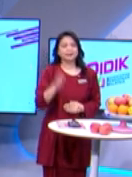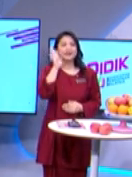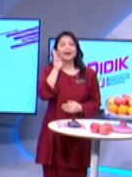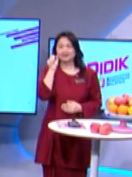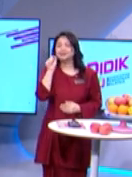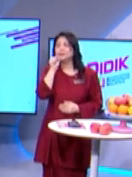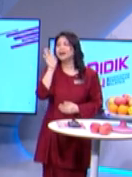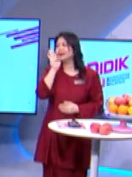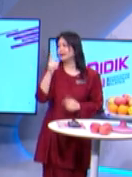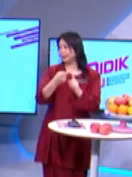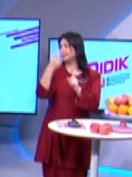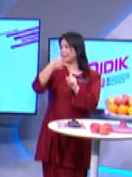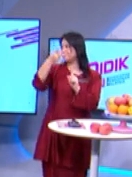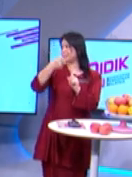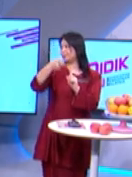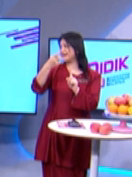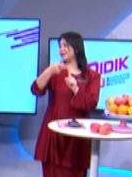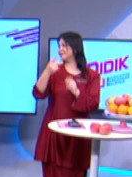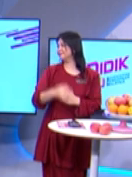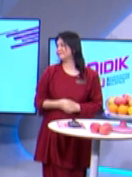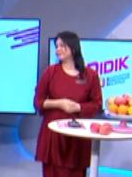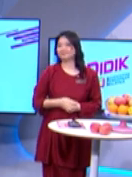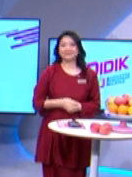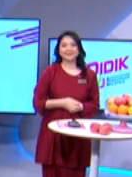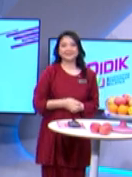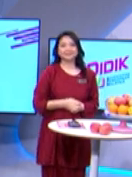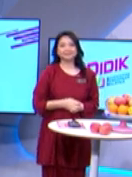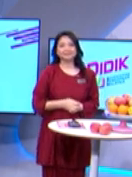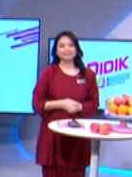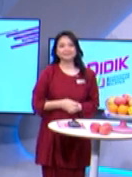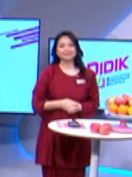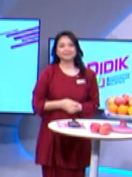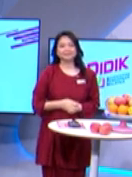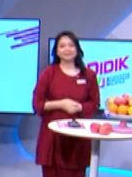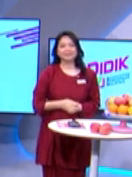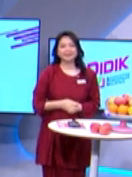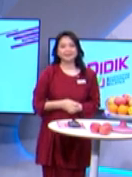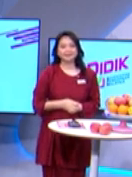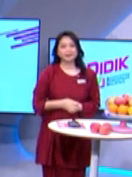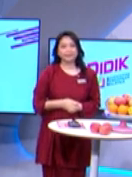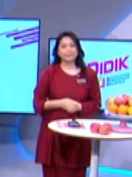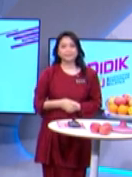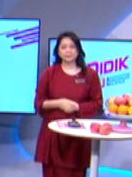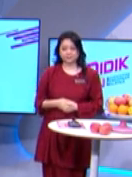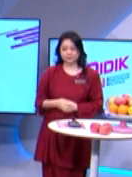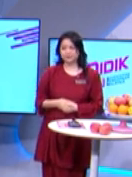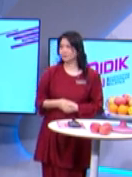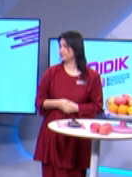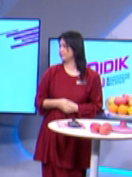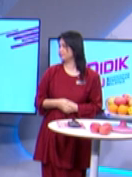shabiha terlihat daripada publik Pulau Pinang Pulau Pinang Baiklah oke sunnahnya hari ini kita nggak baca mengenai mati-mati ubahan sebelum